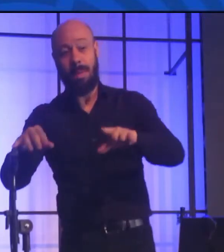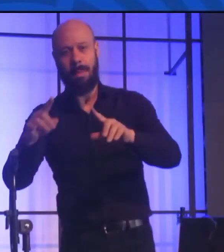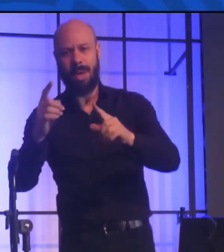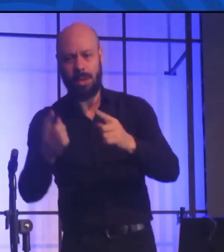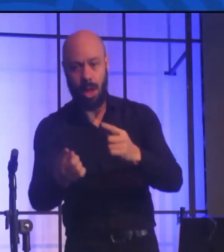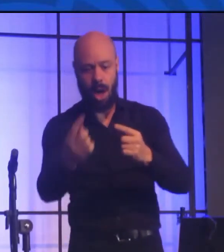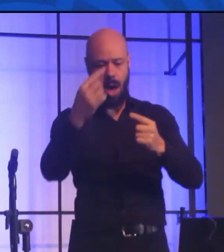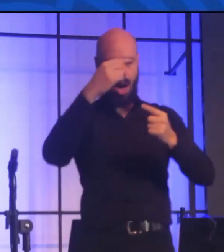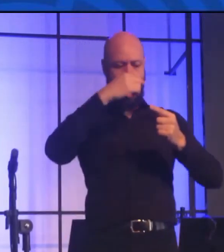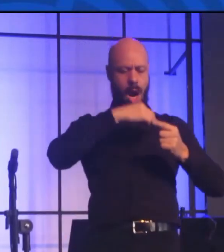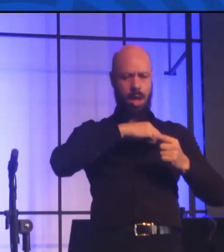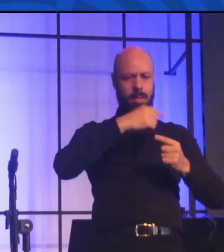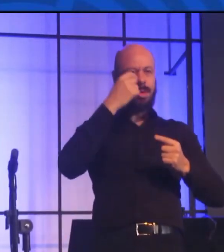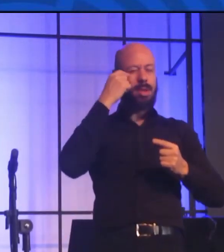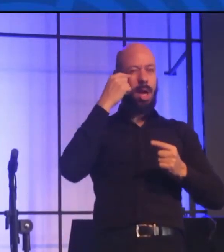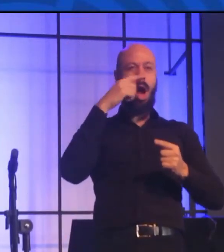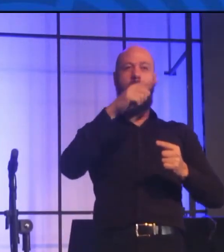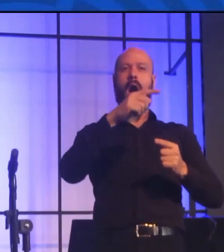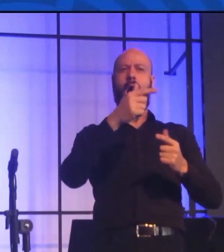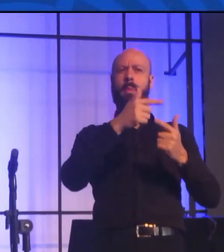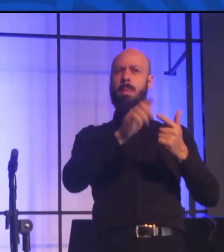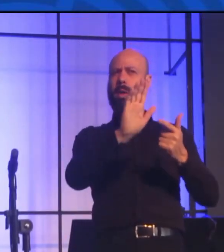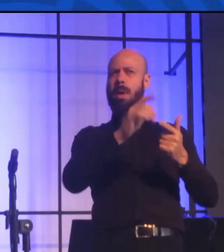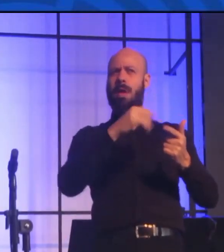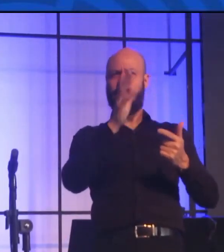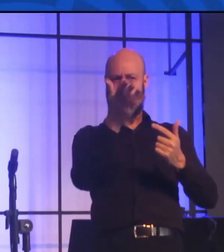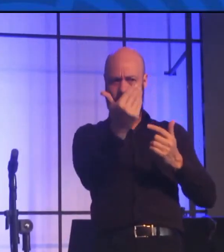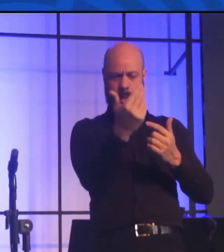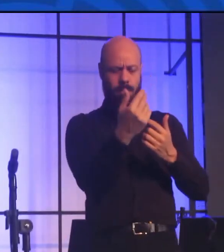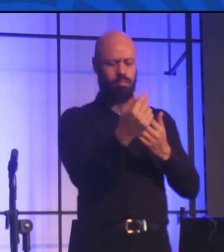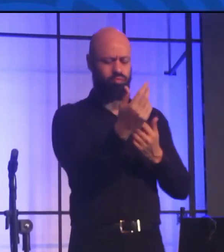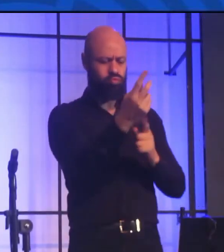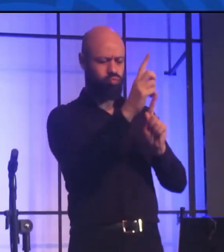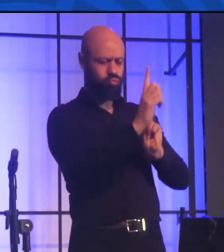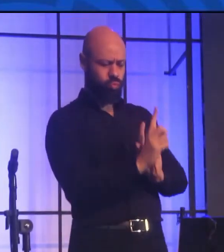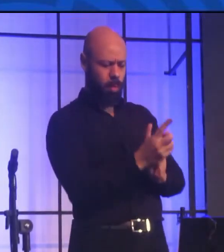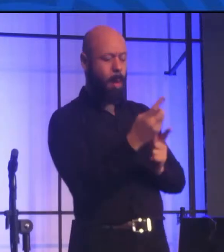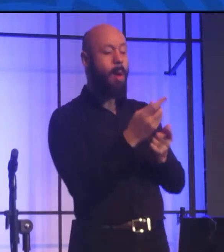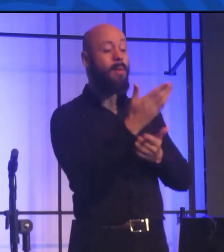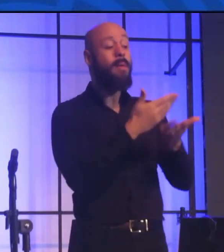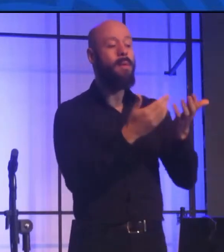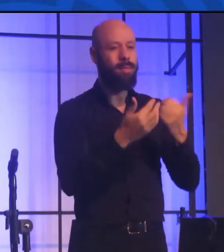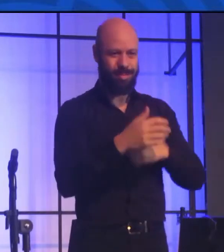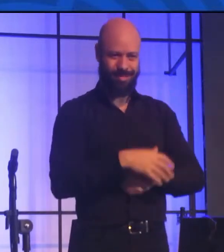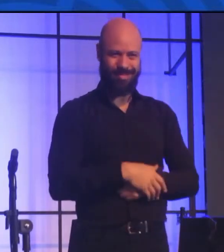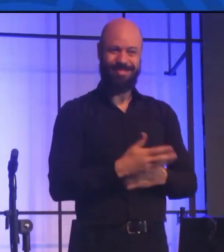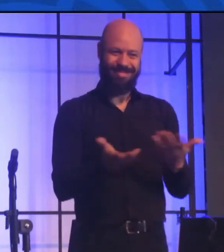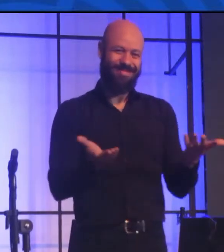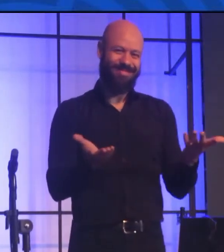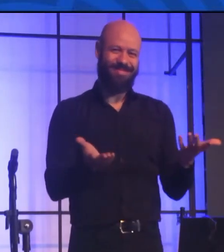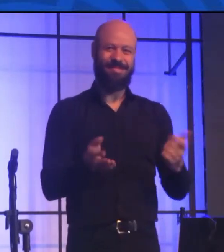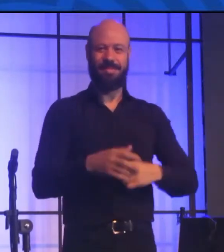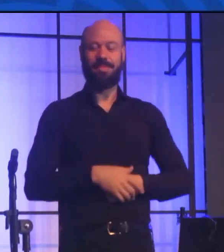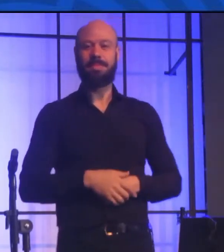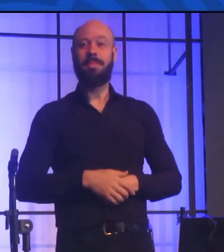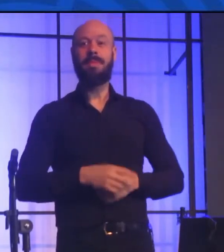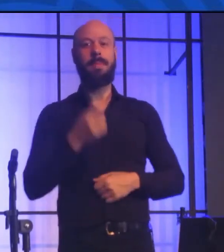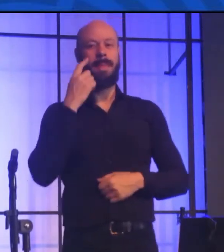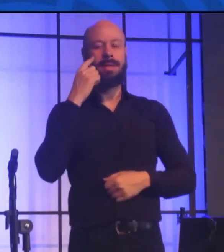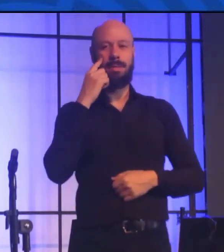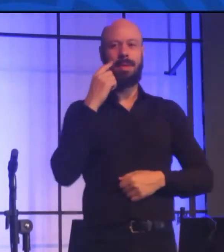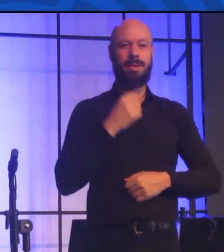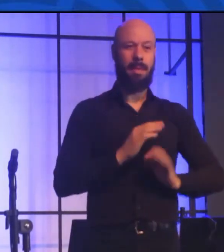Eles começaram a tratar o problema antes que a casa desabasse, antes que o espaço